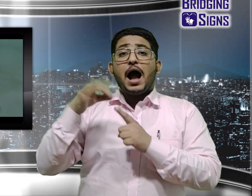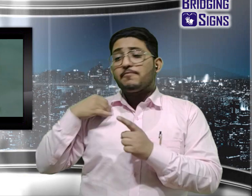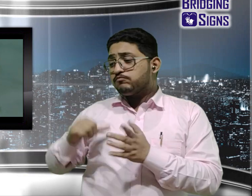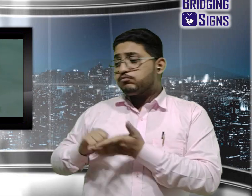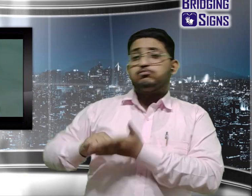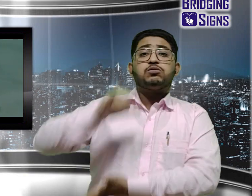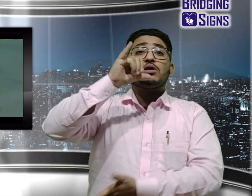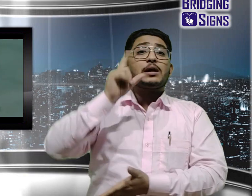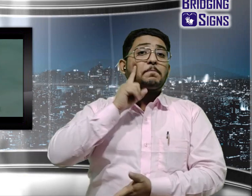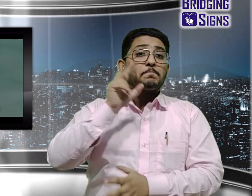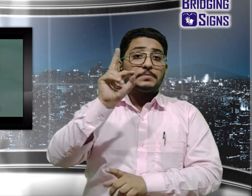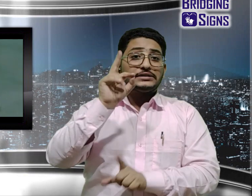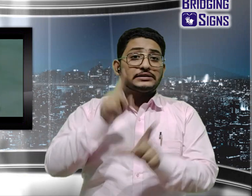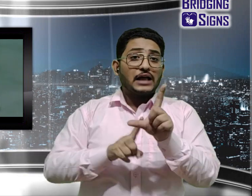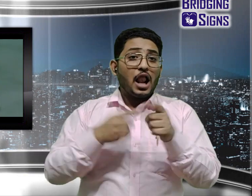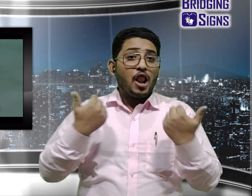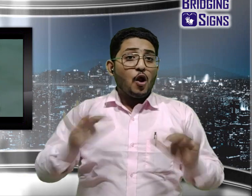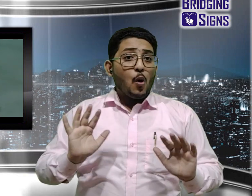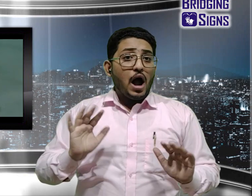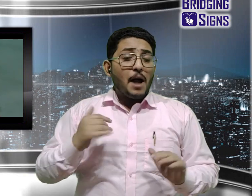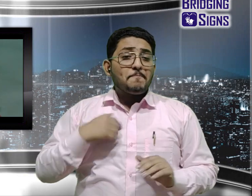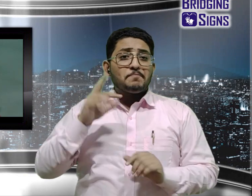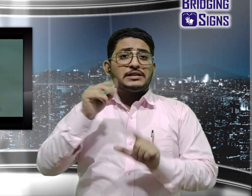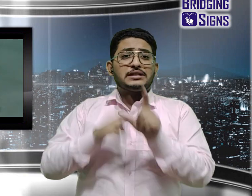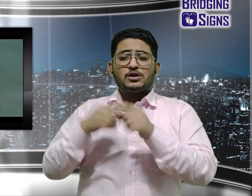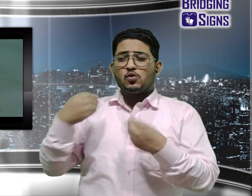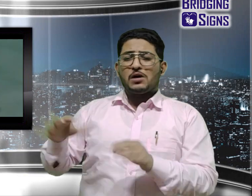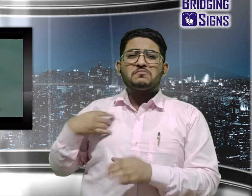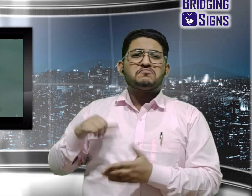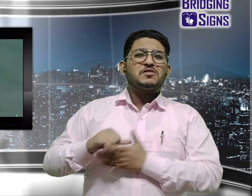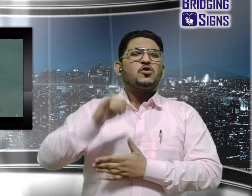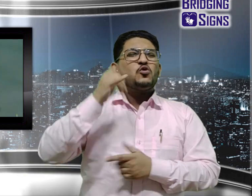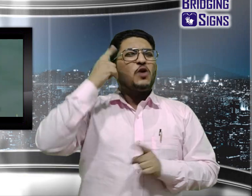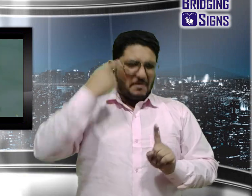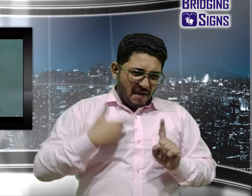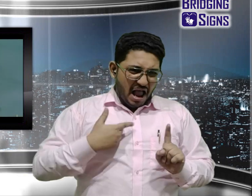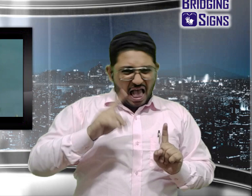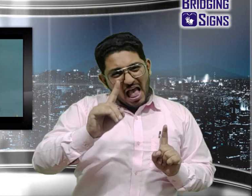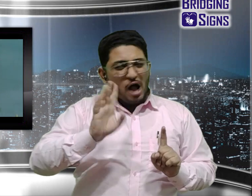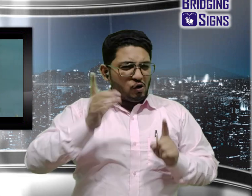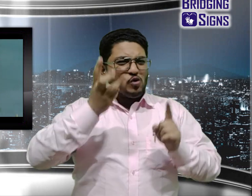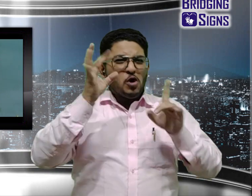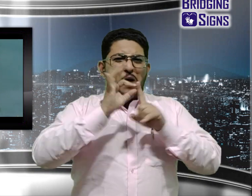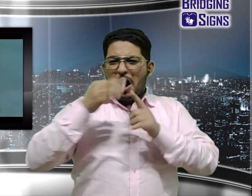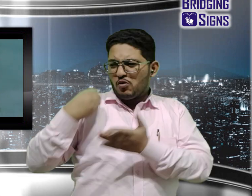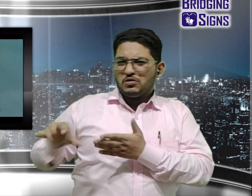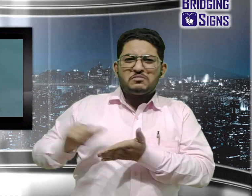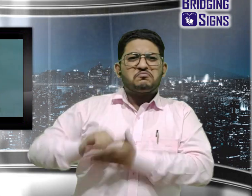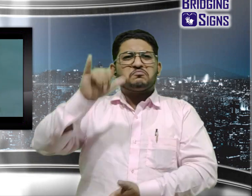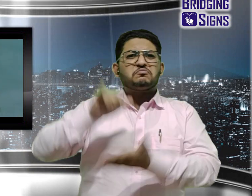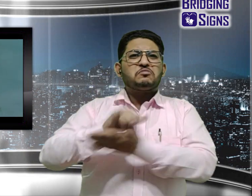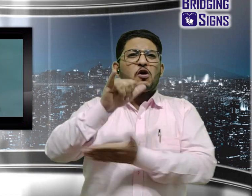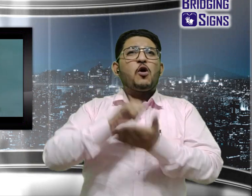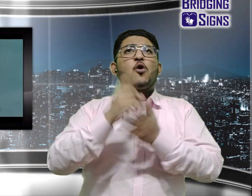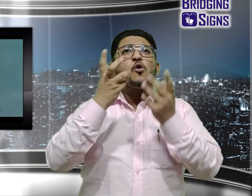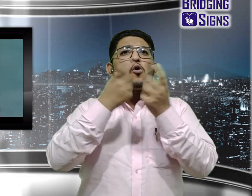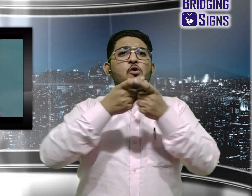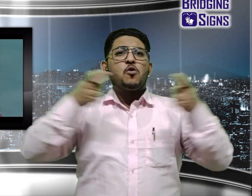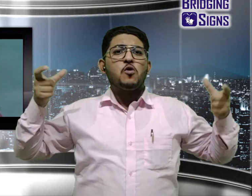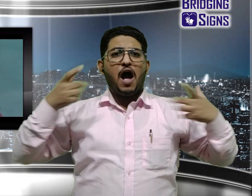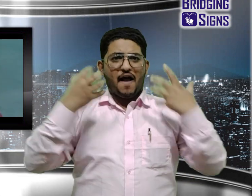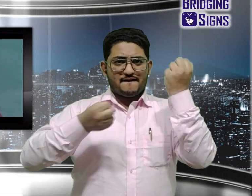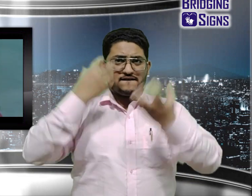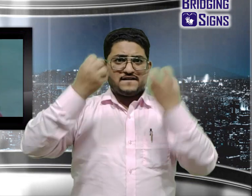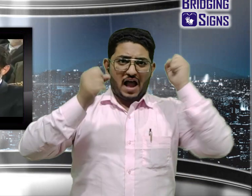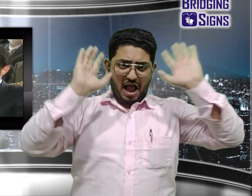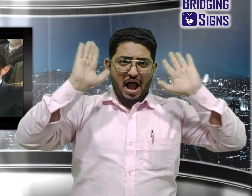साल हो गए और हम सब जो पाकिस्तानी डायस्पोरा है, जो सब बाहर रहते हैं, जो एक पाकिस्तान की स्ट्रॉन्ग आइडेंटिटी लेके